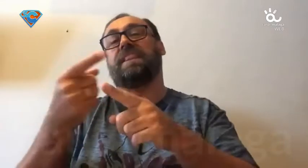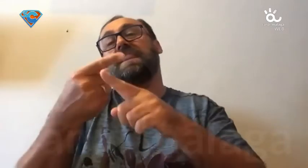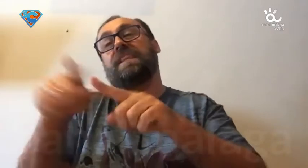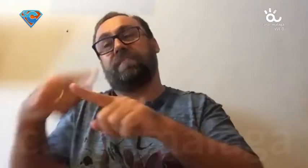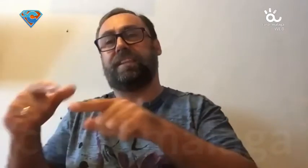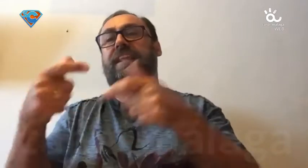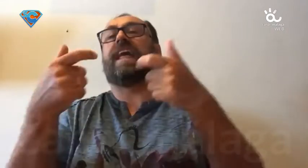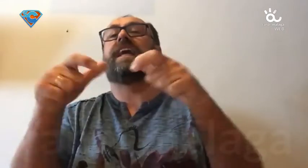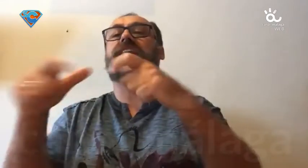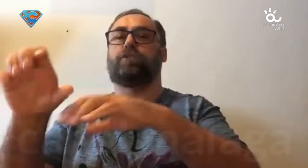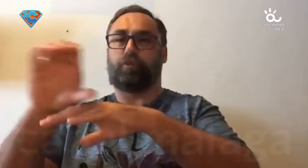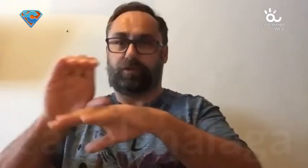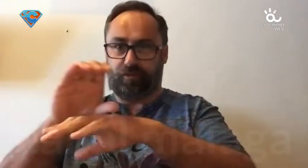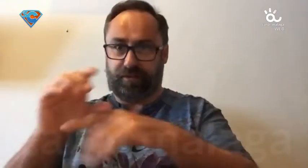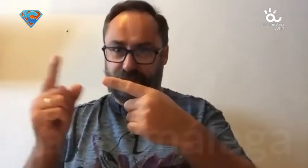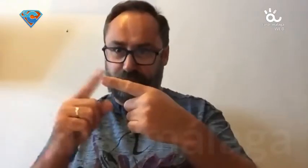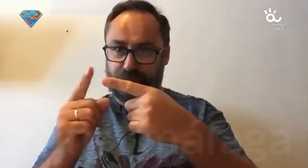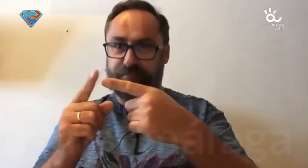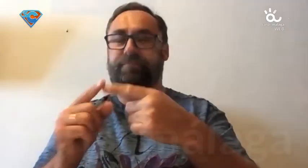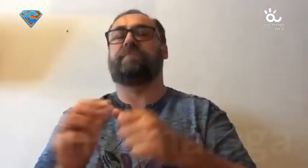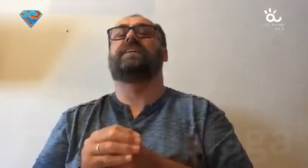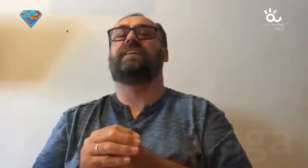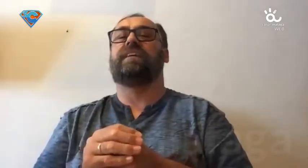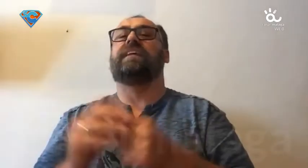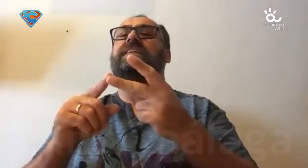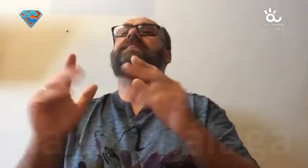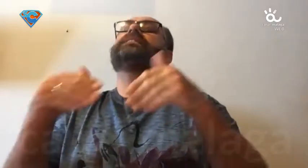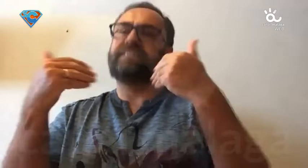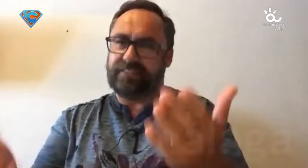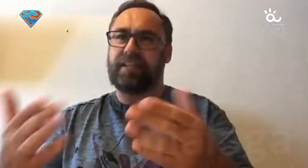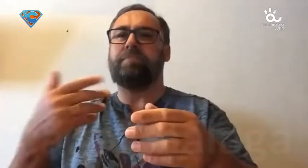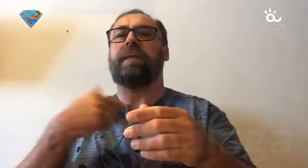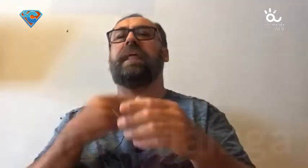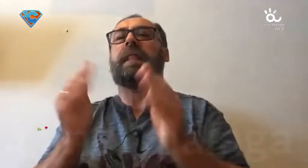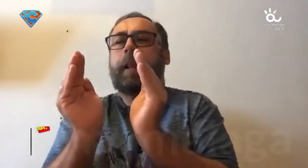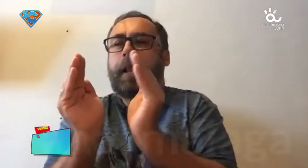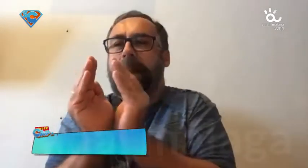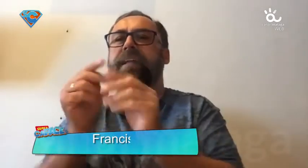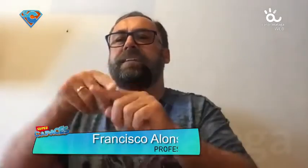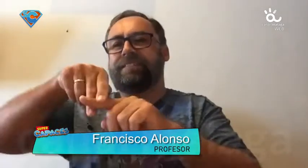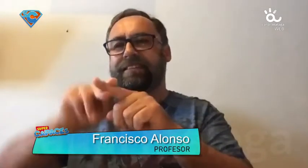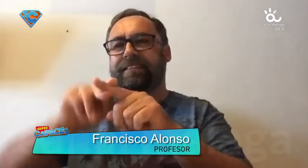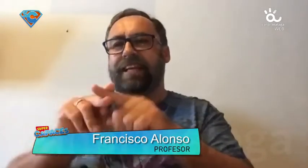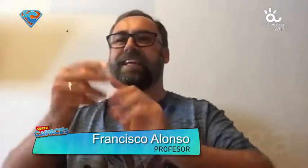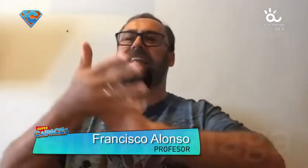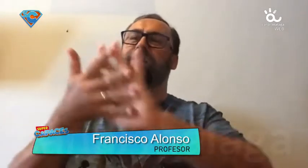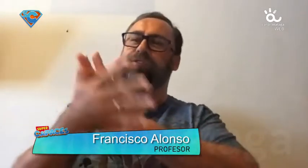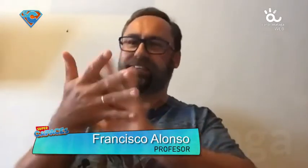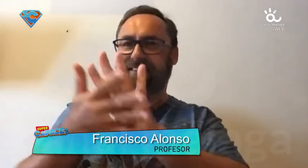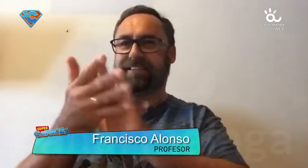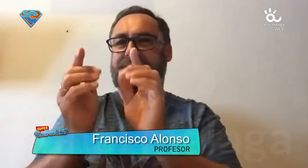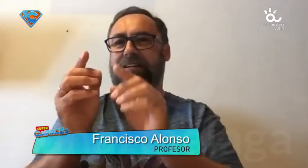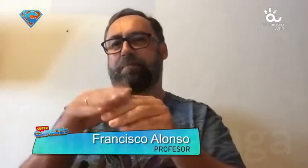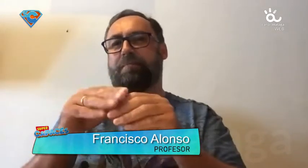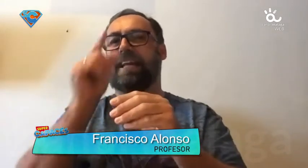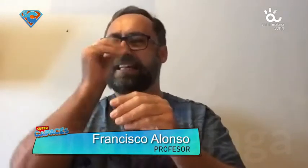tutor, pues más o menos vemos lo que se va a dar en clase para hacer una adaptación curricular. Y también